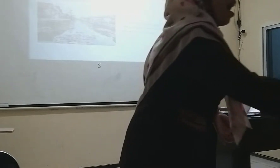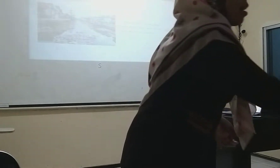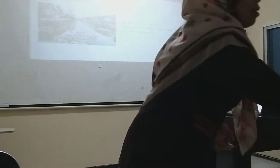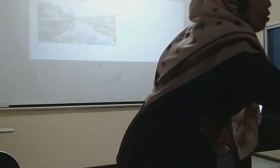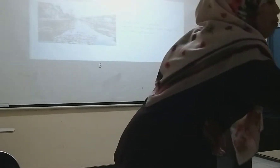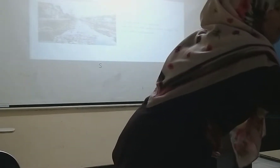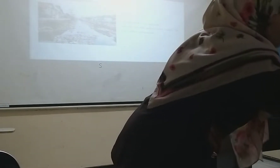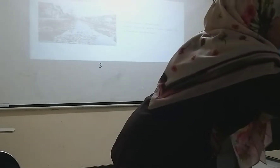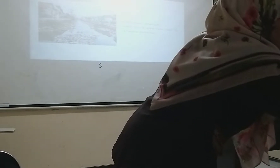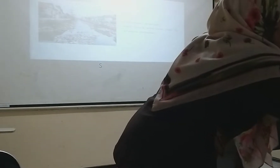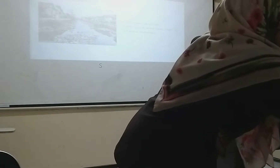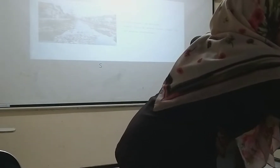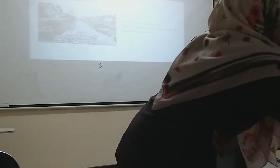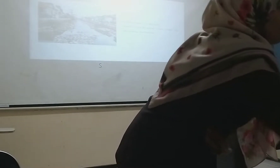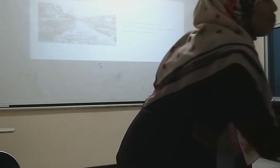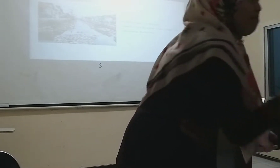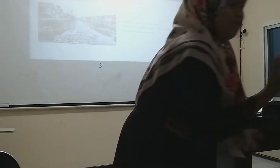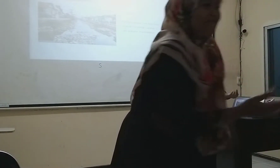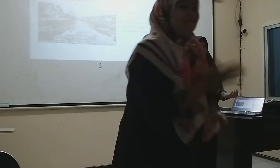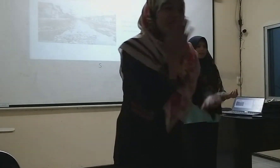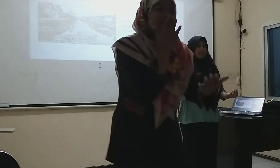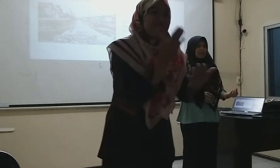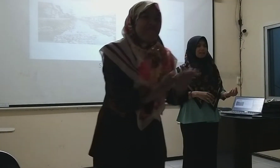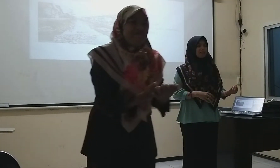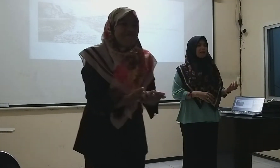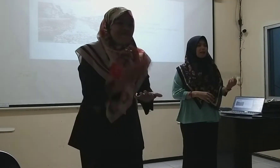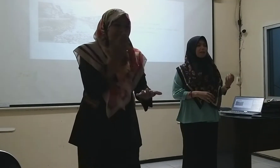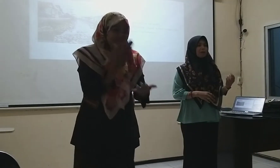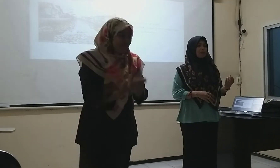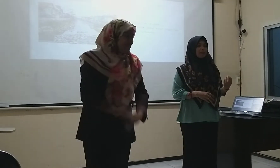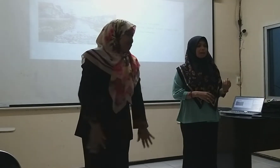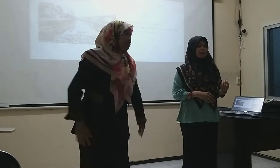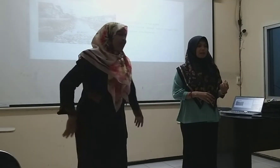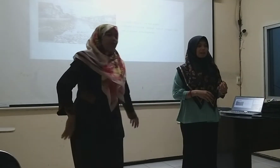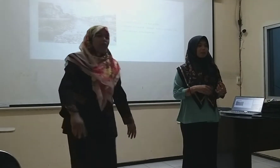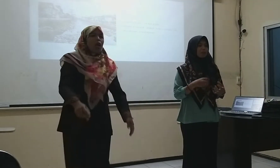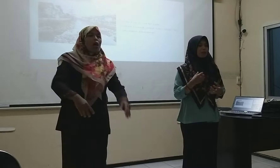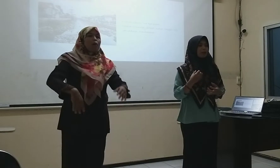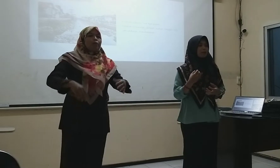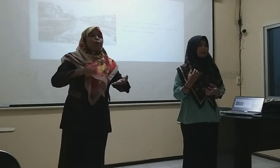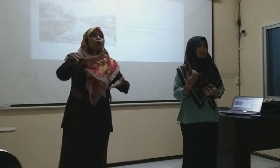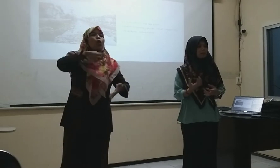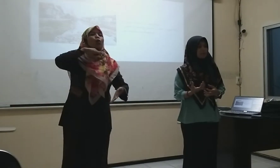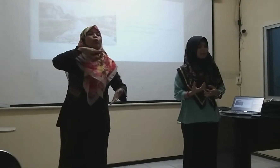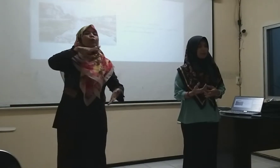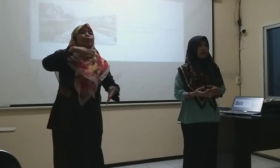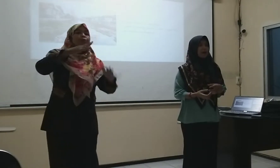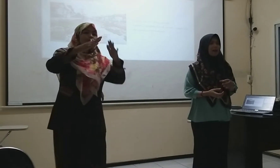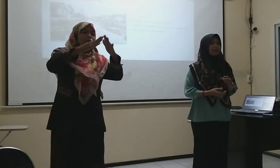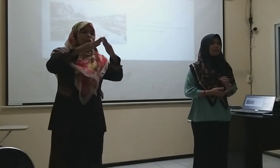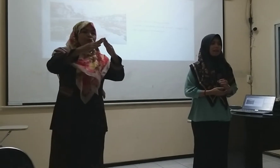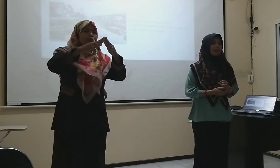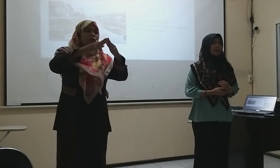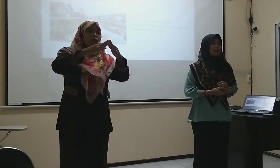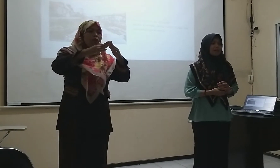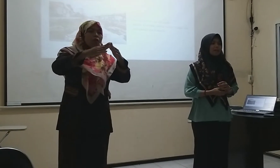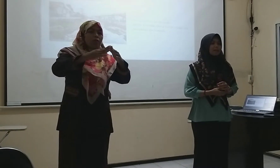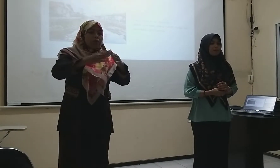dari limbah rumah tangga. Jadi limbah rumah tangga itu macam-macam.